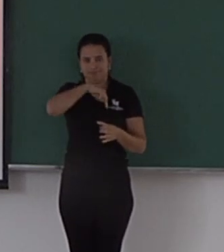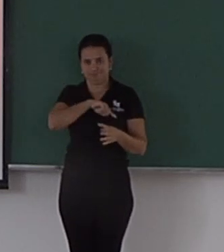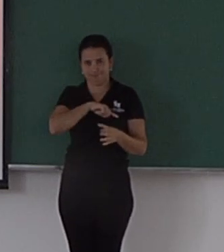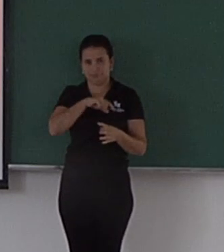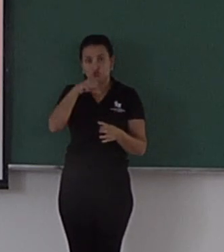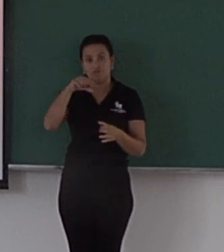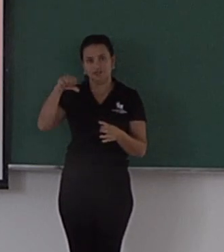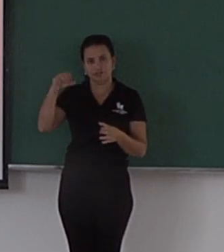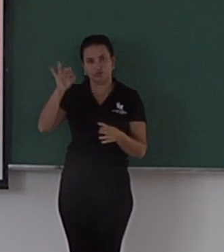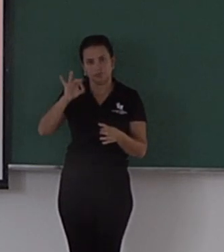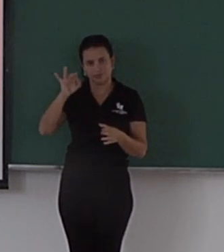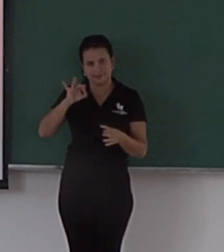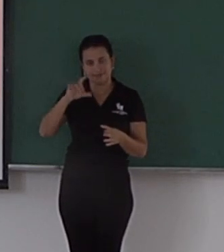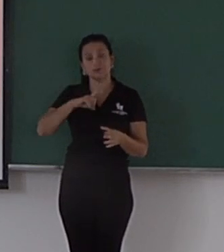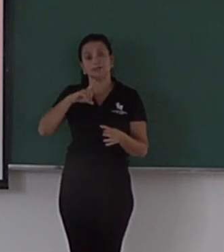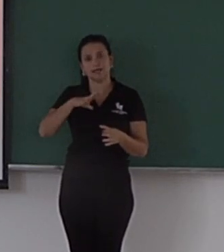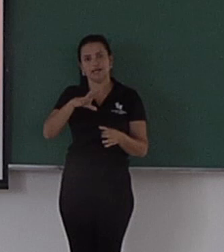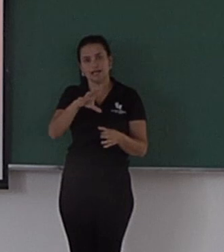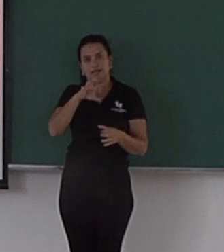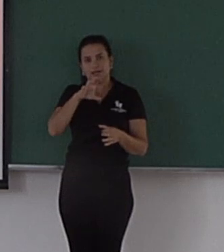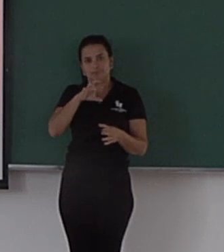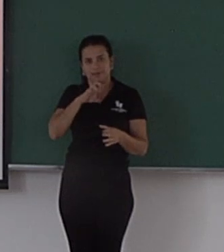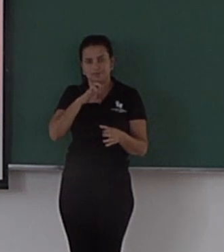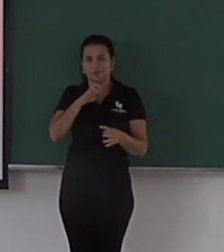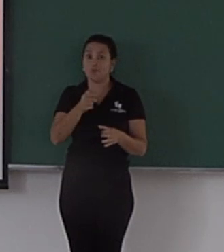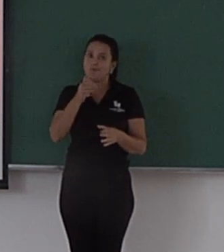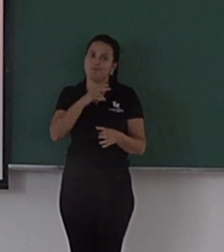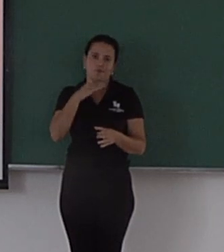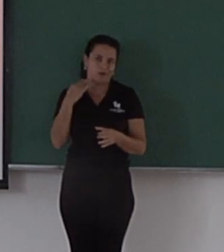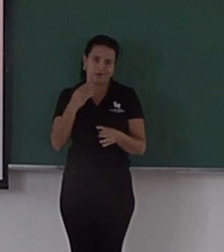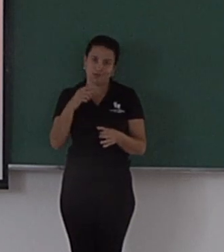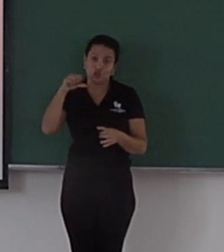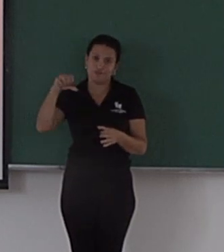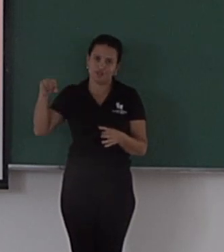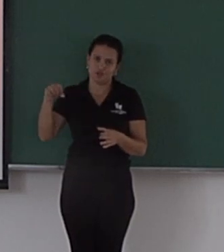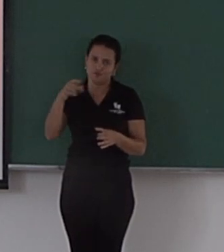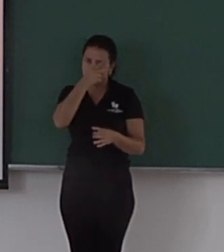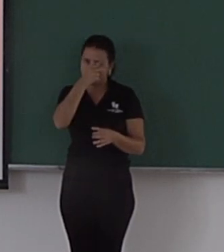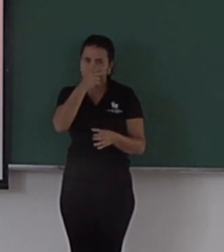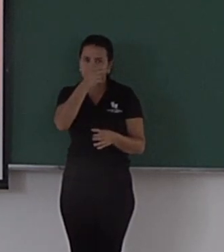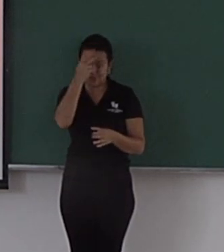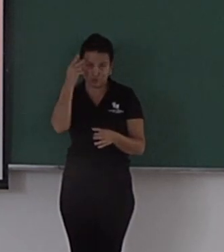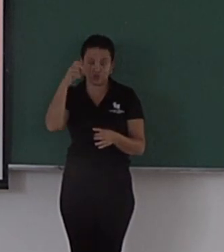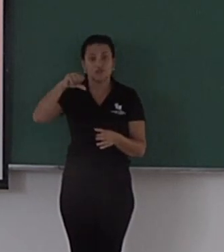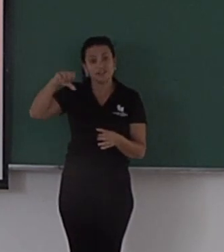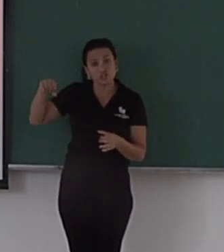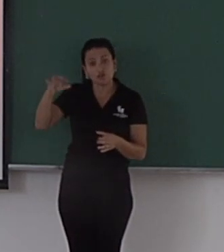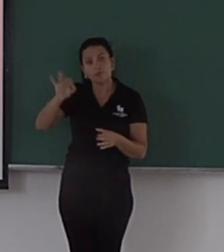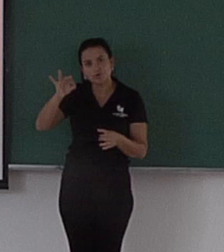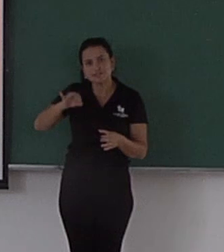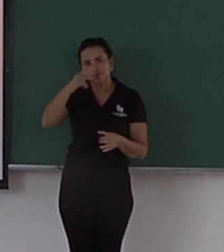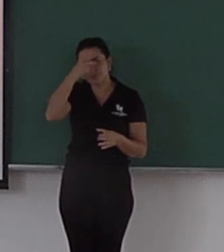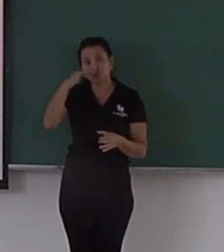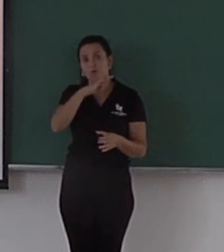99% dos pacientes que têm queimaduras de vias respiratórias evoluem para óbito. Tá? A gente tem gosto de contar isso, que a gente tem